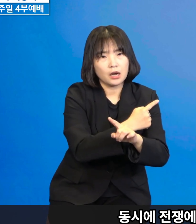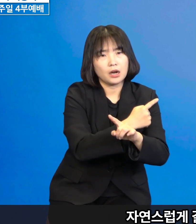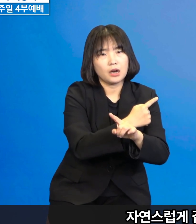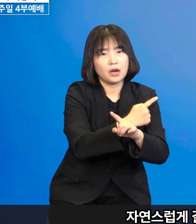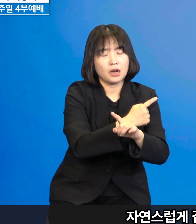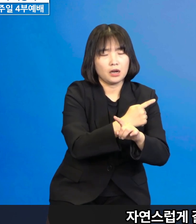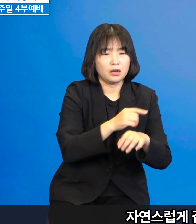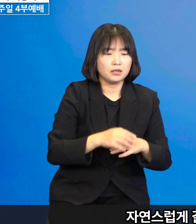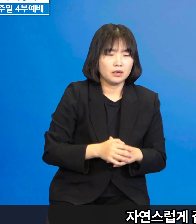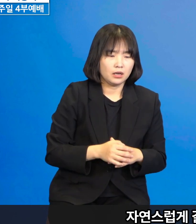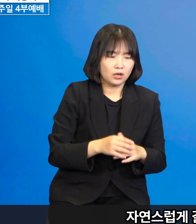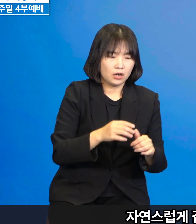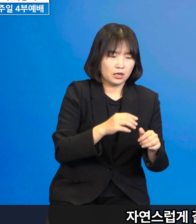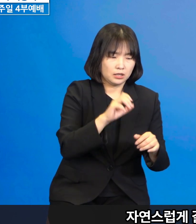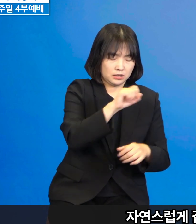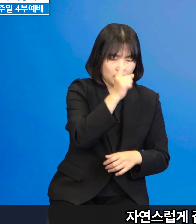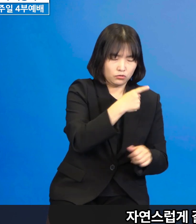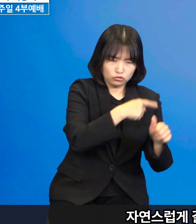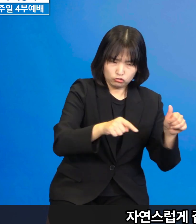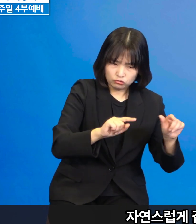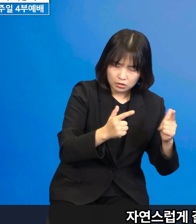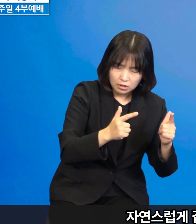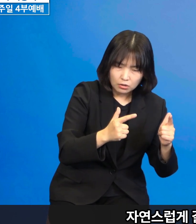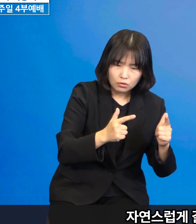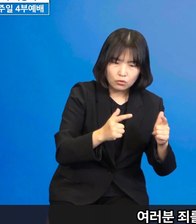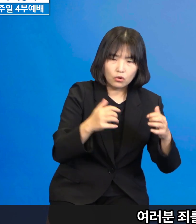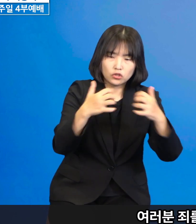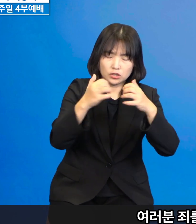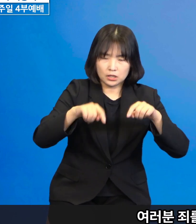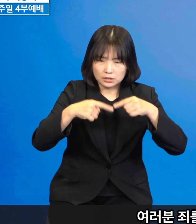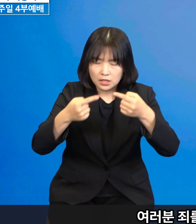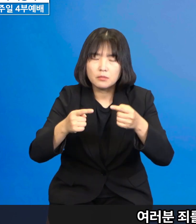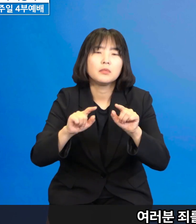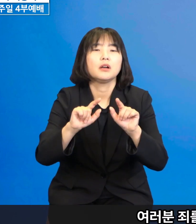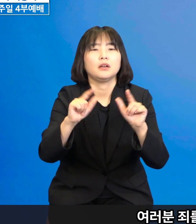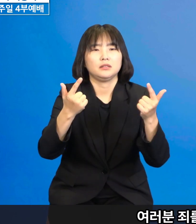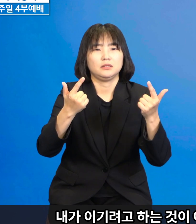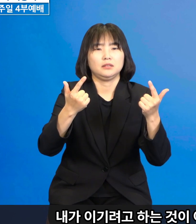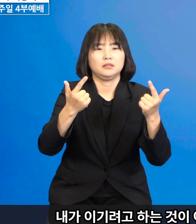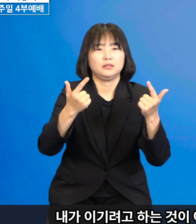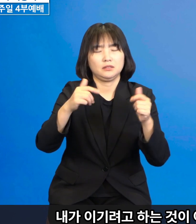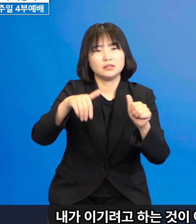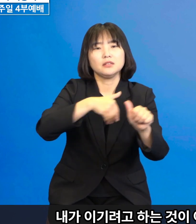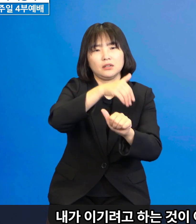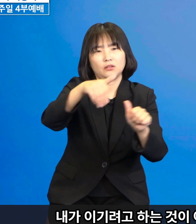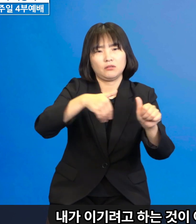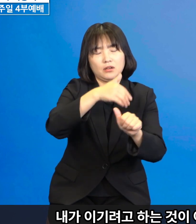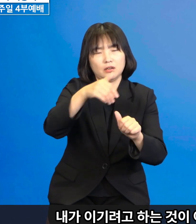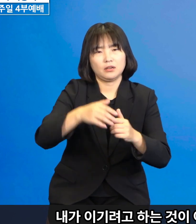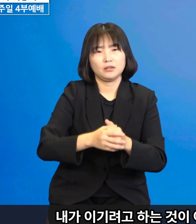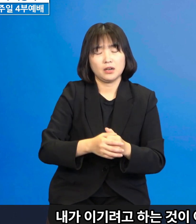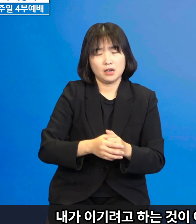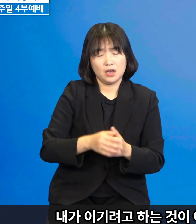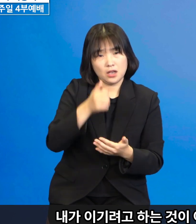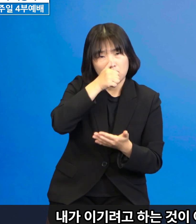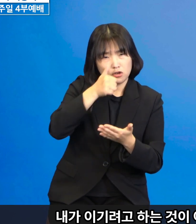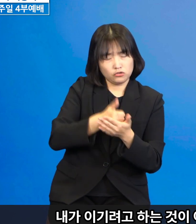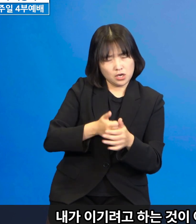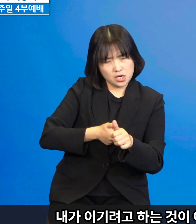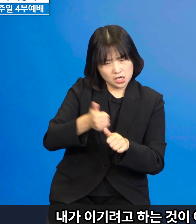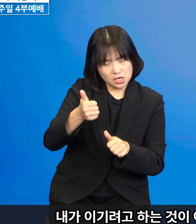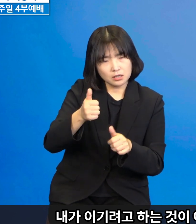참여하지 않도록 자연스럽게 갈라지게 되어지는, 여러분들 죄를 이기는 것은요, 내가 이기려고 하는 것이